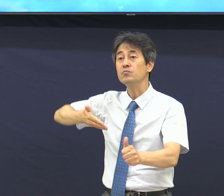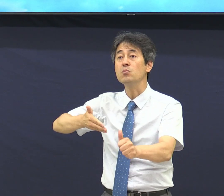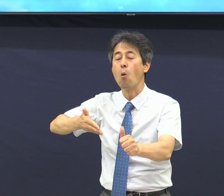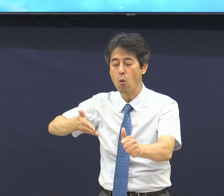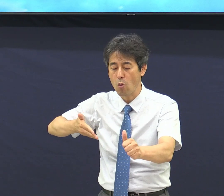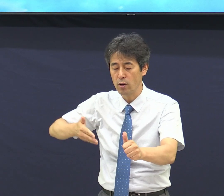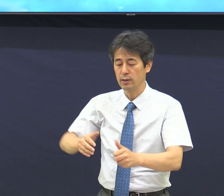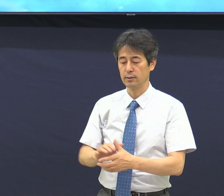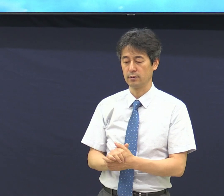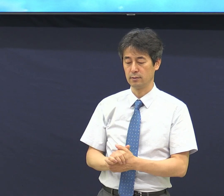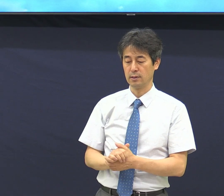하나님의 섭리는